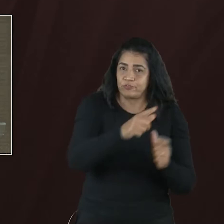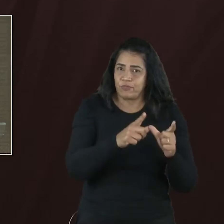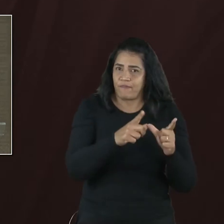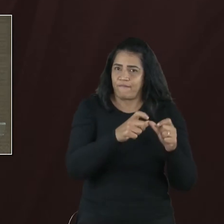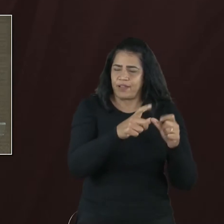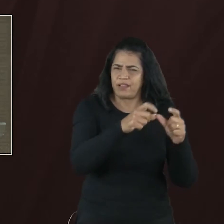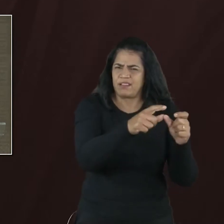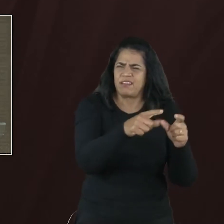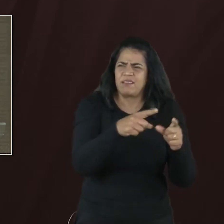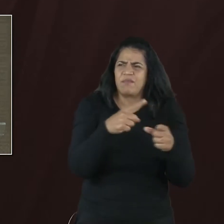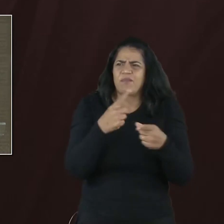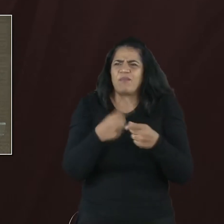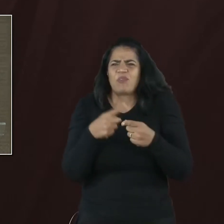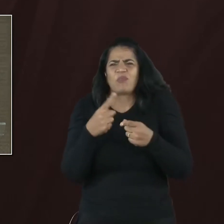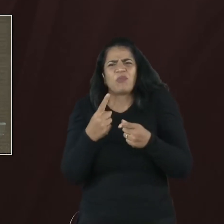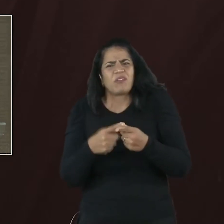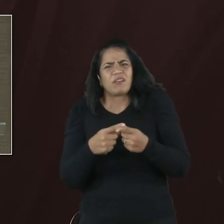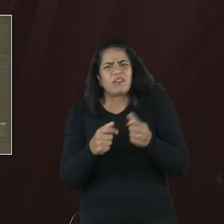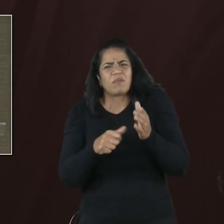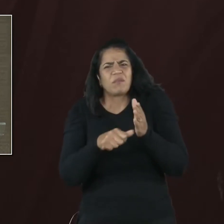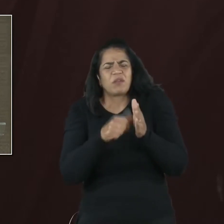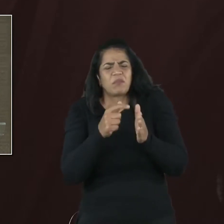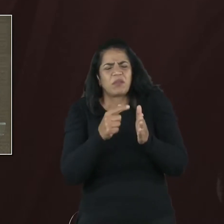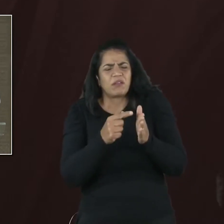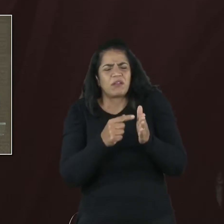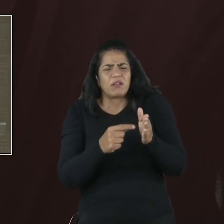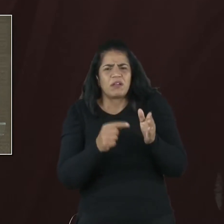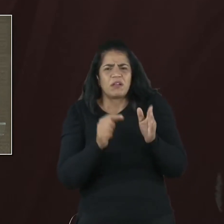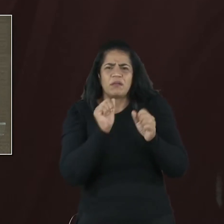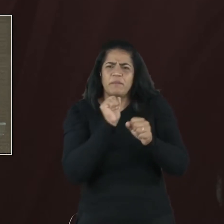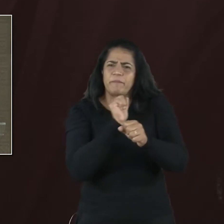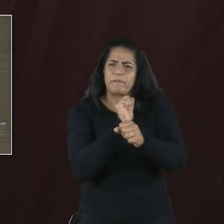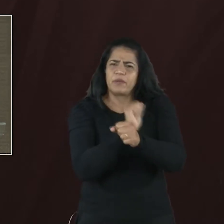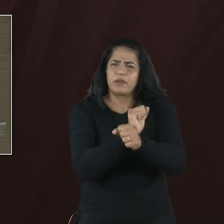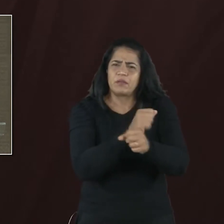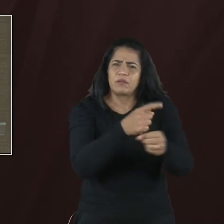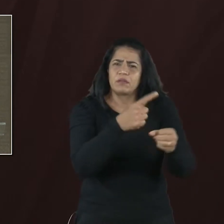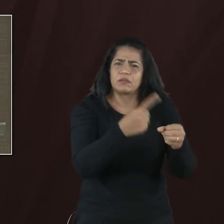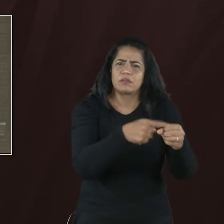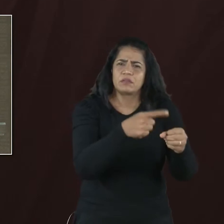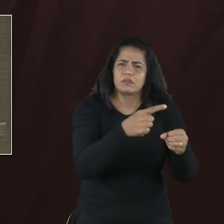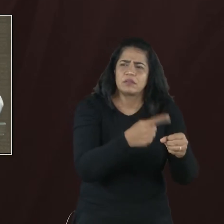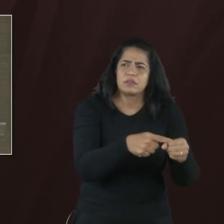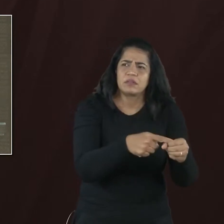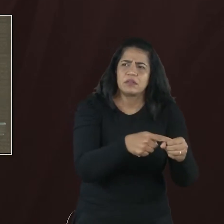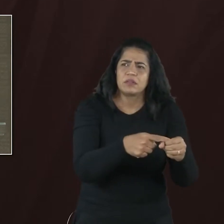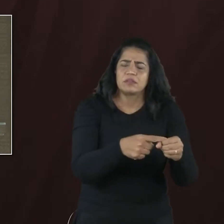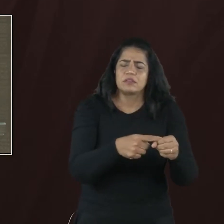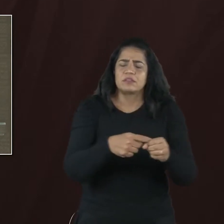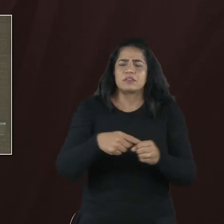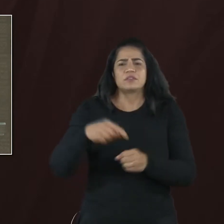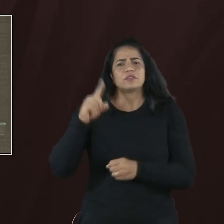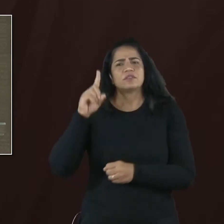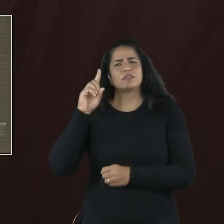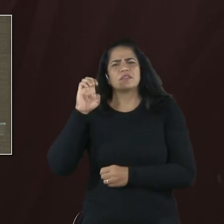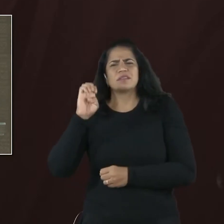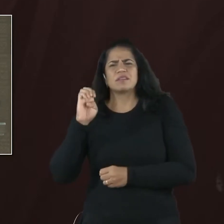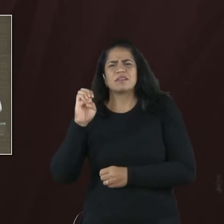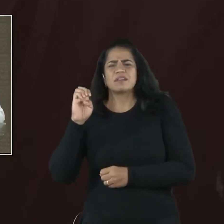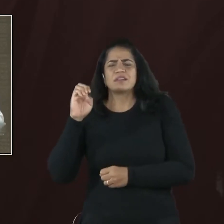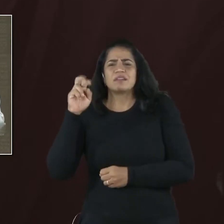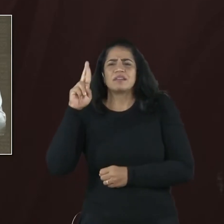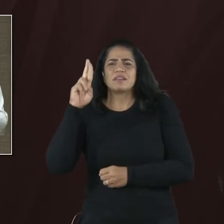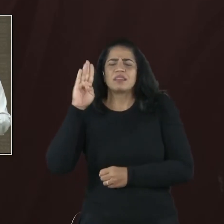Listra e Derbe? Por que ele fez essa entrada na Galácia? Por que não permaneceu na Pisídia?